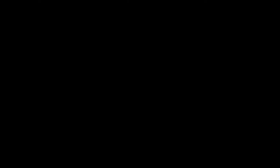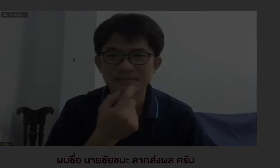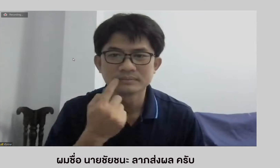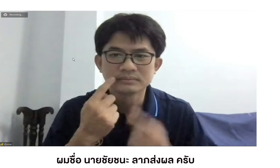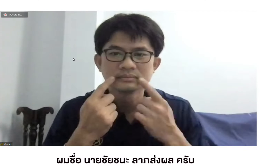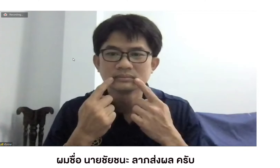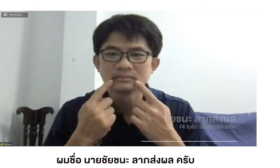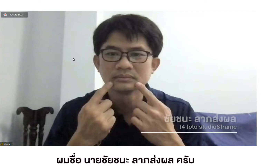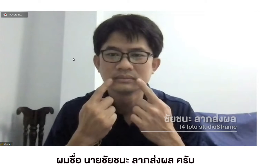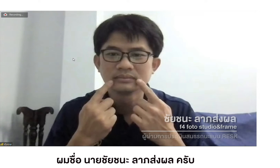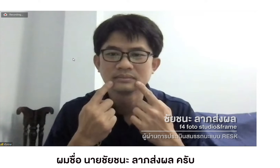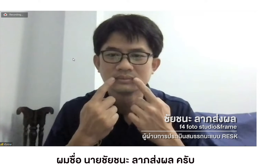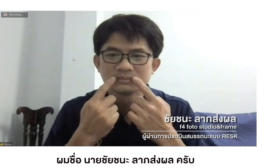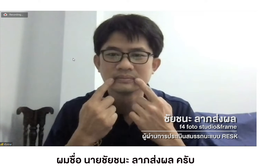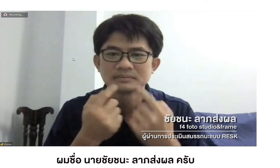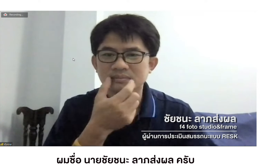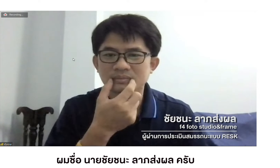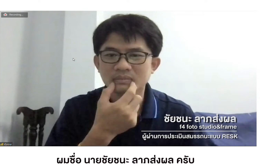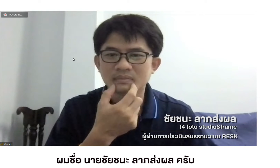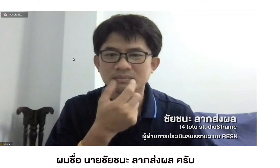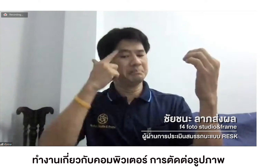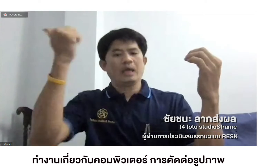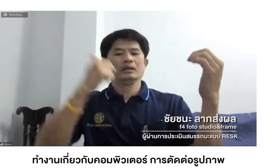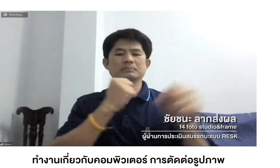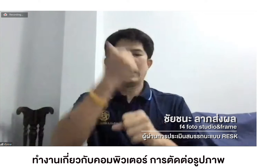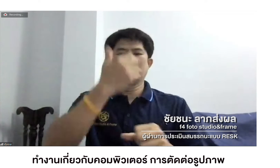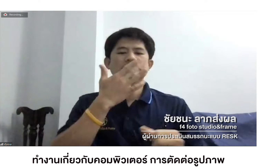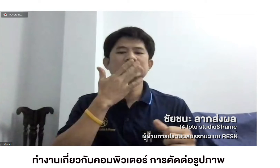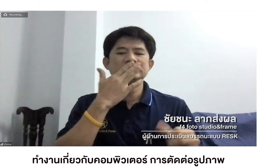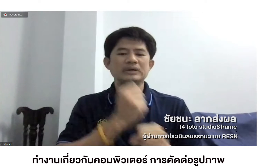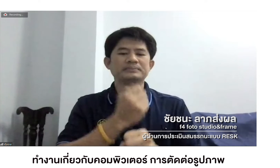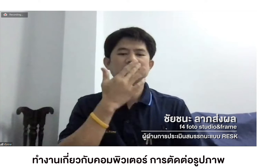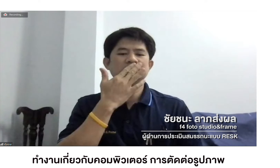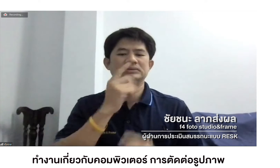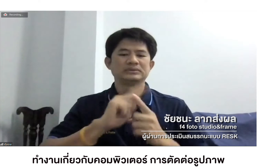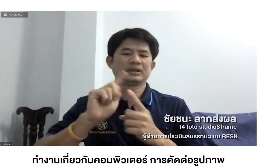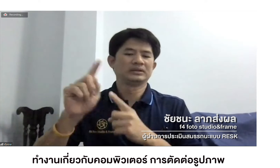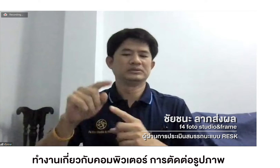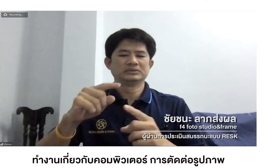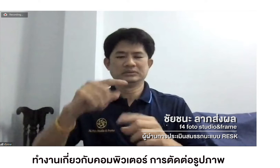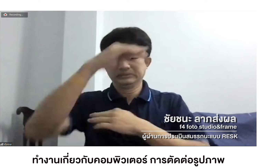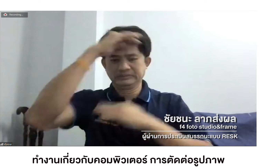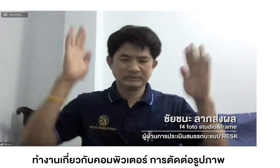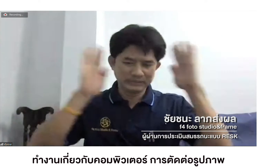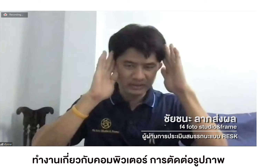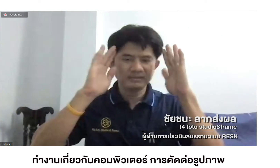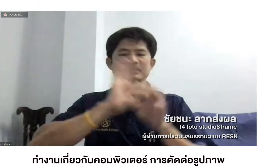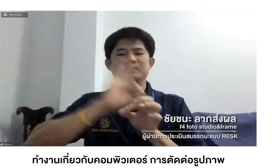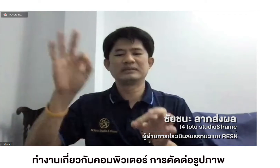ับผมชื่อนายชัยชนะลาภสมผลครับก็ทำงานเกี่ยวกับคอมพิวเตอร์ครับเกี่ยวกับการตัดต่